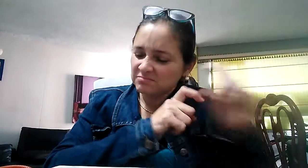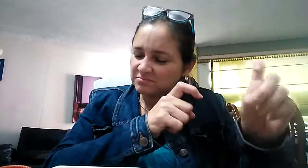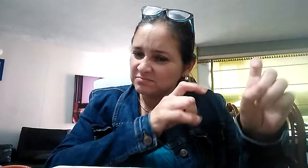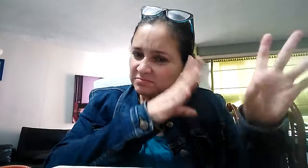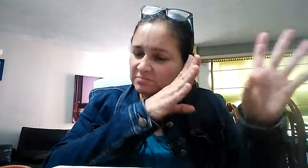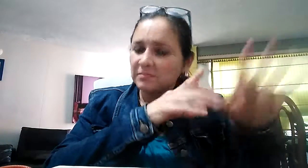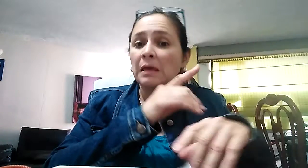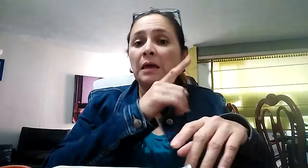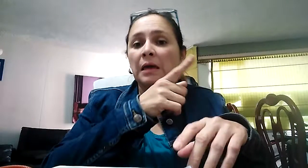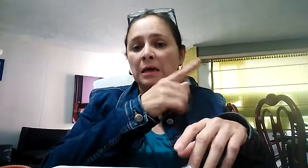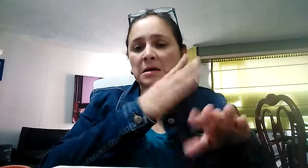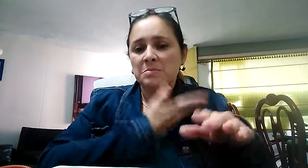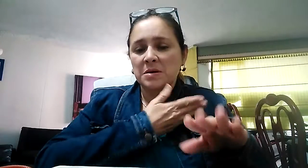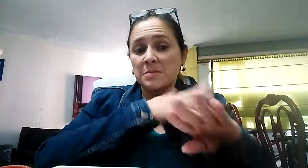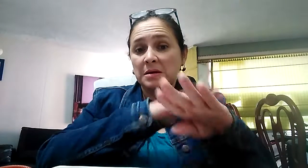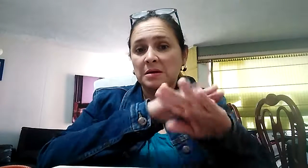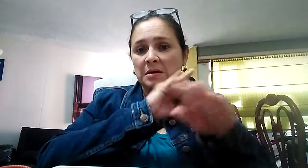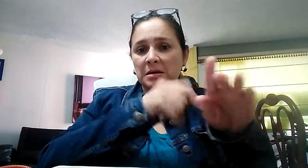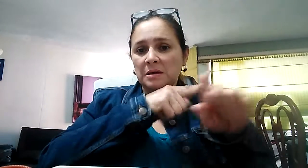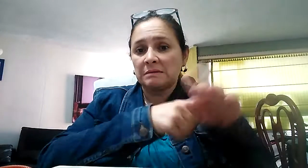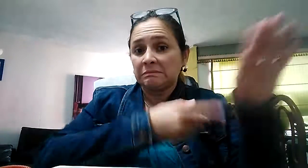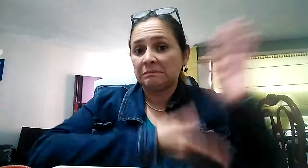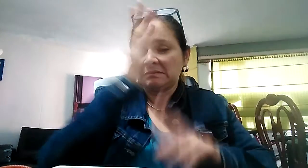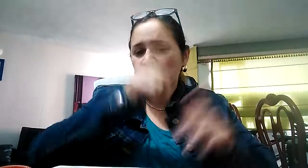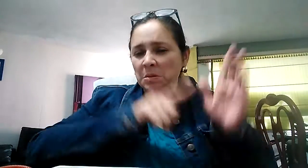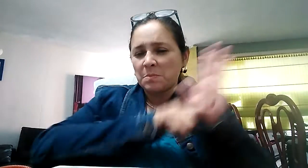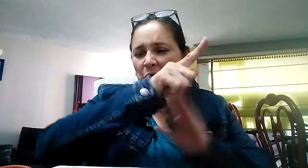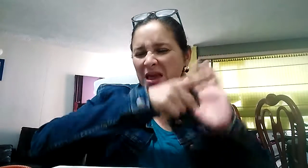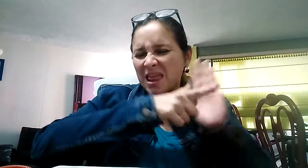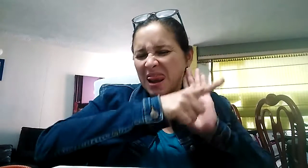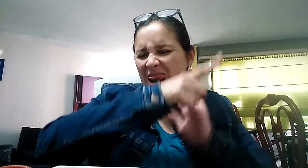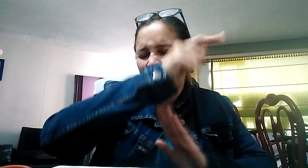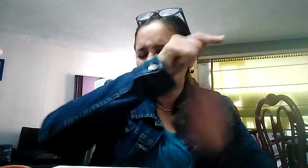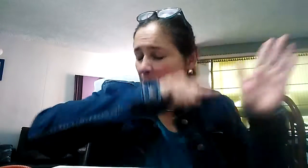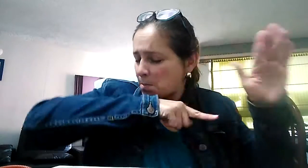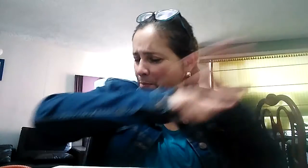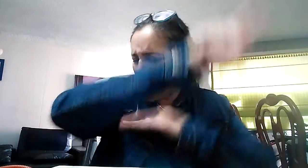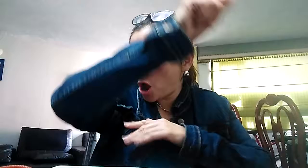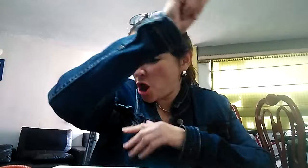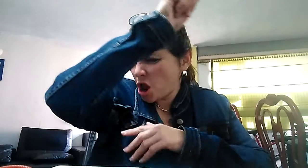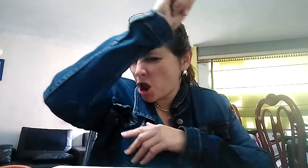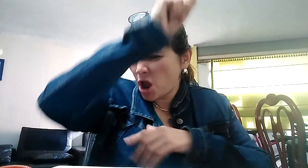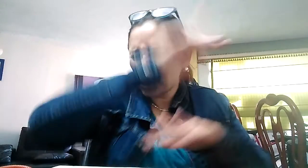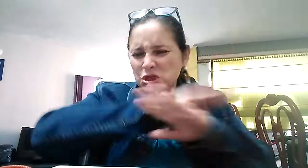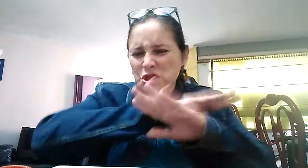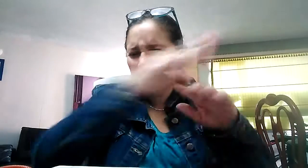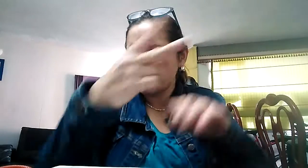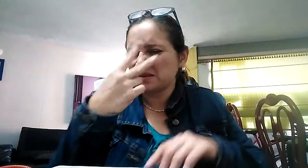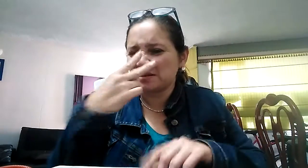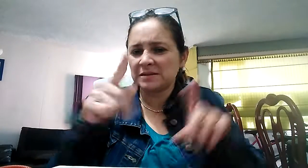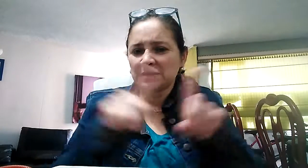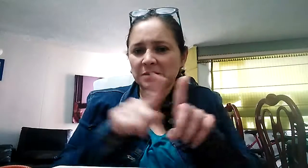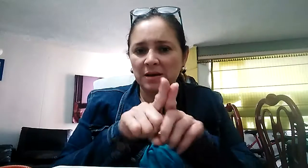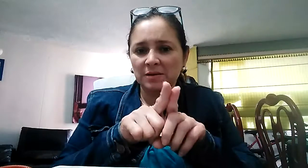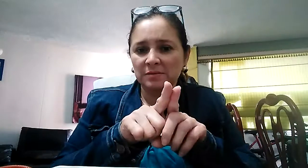¿Qué pasa, amigo? Todos ustedes se burlaban de mi antigua voz. Pensé que les gustaría la nueva. Oye, al menos antes sonabas como una persona